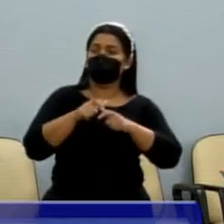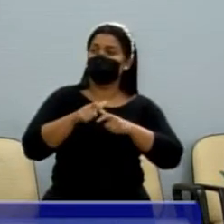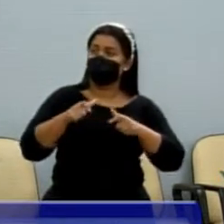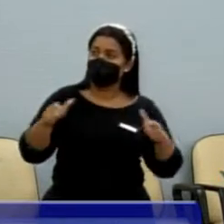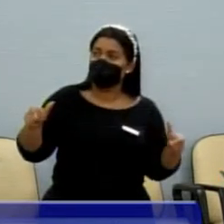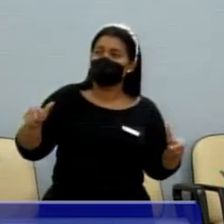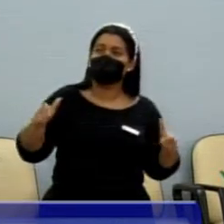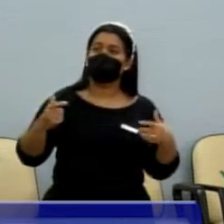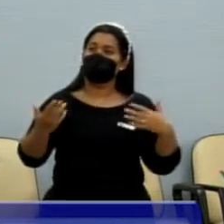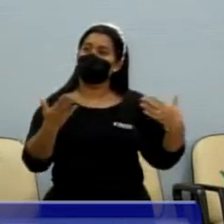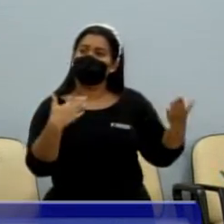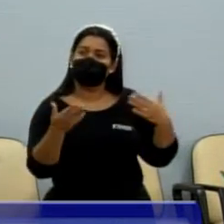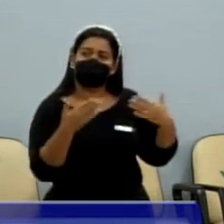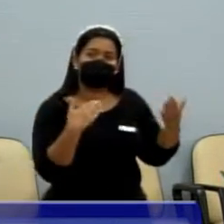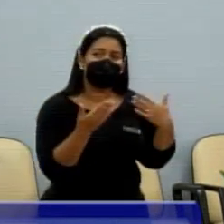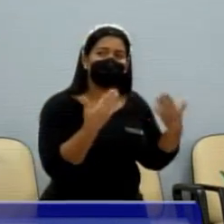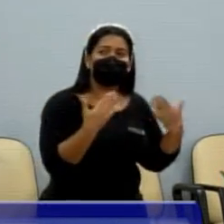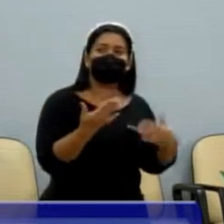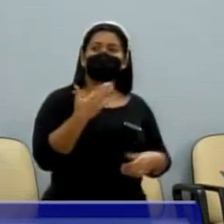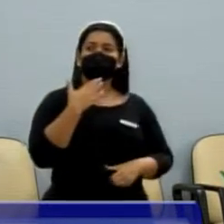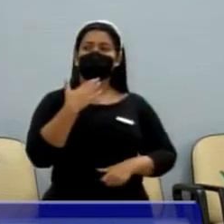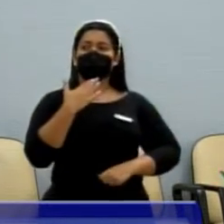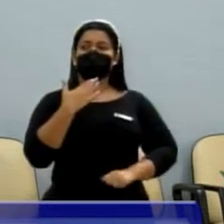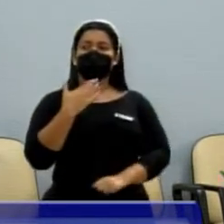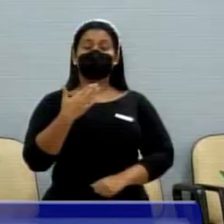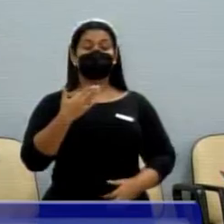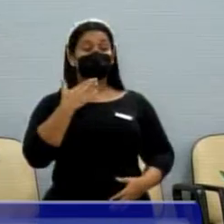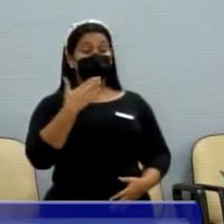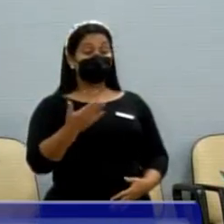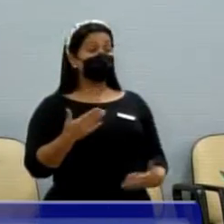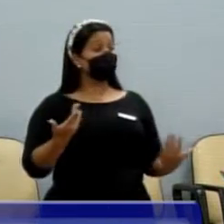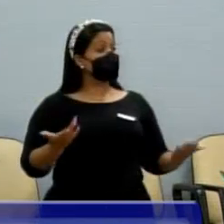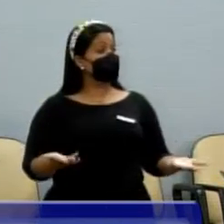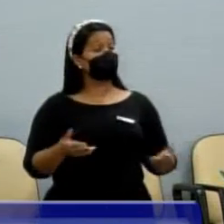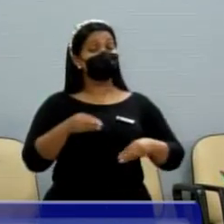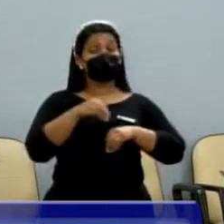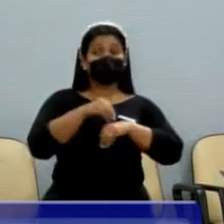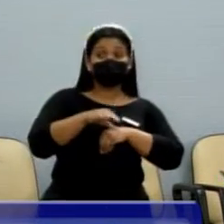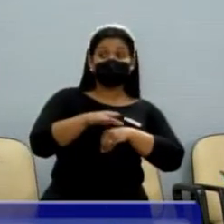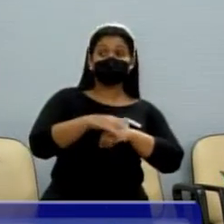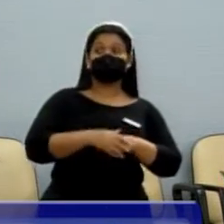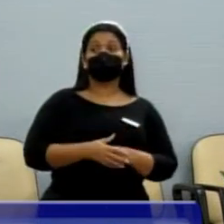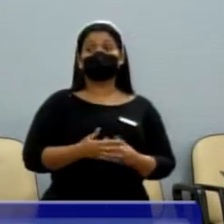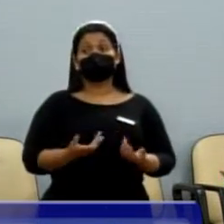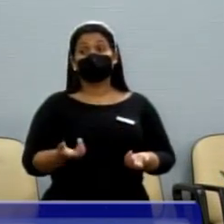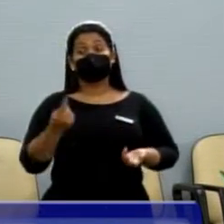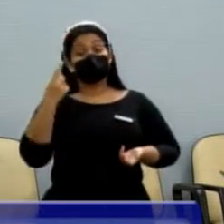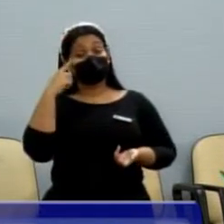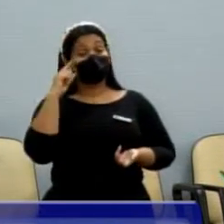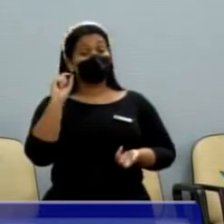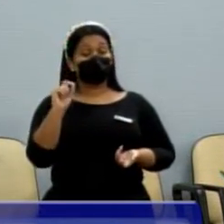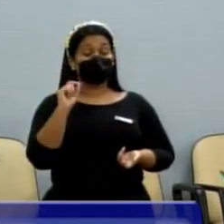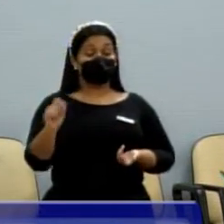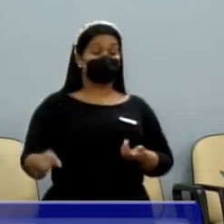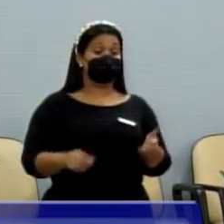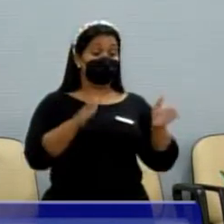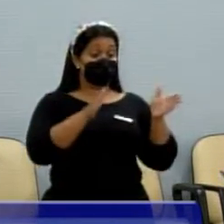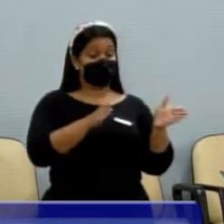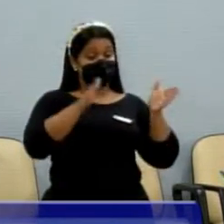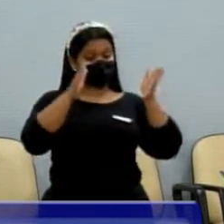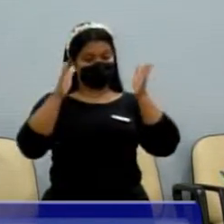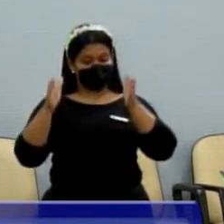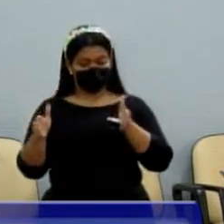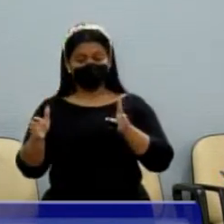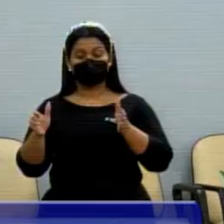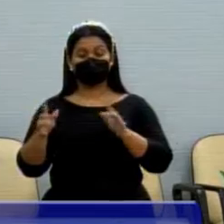fazer bater algum requerimento enfim fica aí essa sugestão eu acho até que a segunda parte